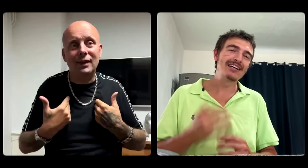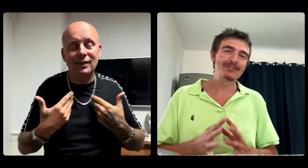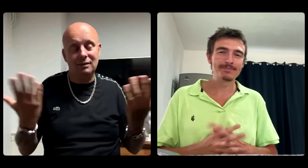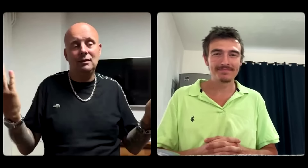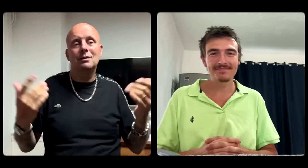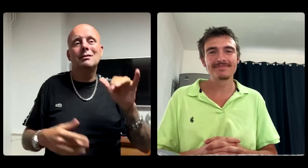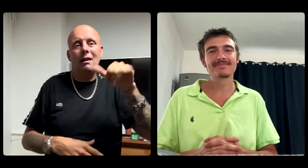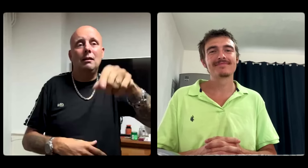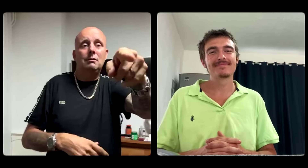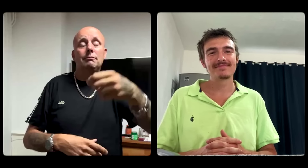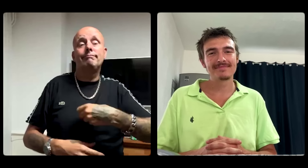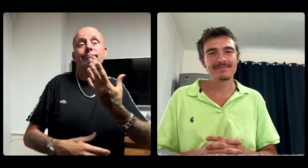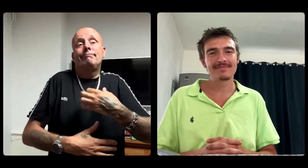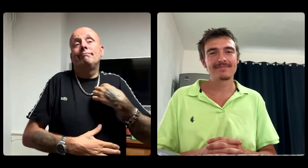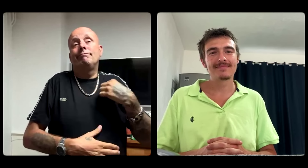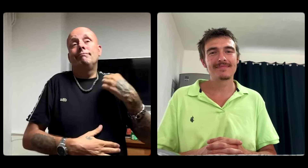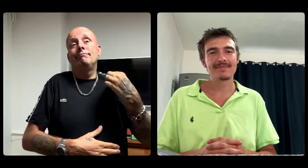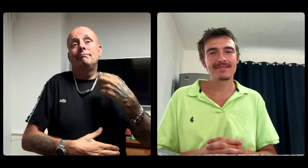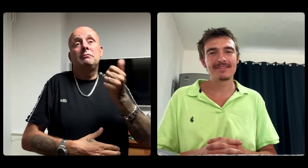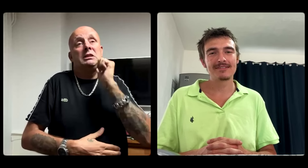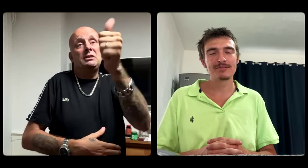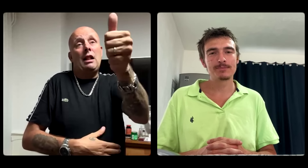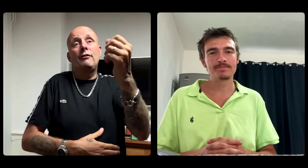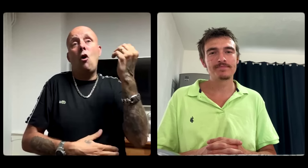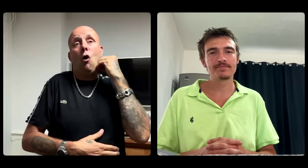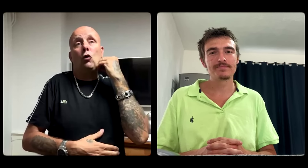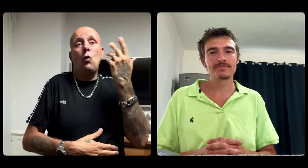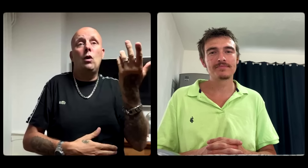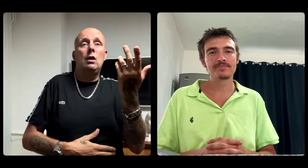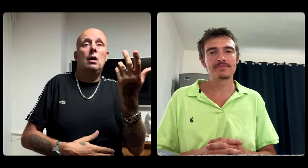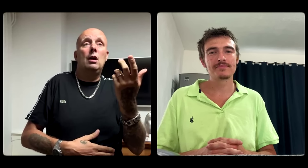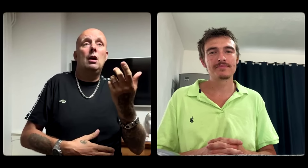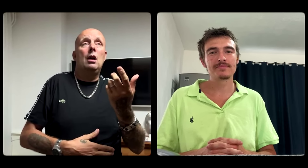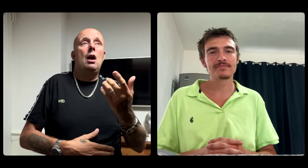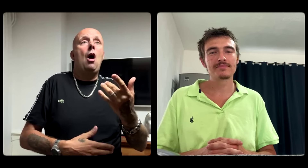Maar ik moet gewoon onderweg naar jou gaan. Doen tot aan de deur naar jou brengen. Of...